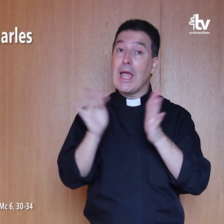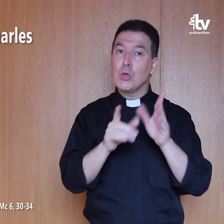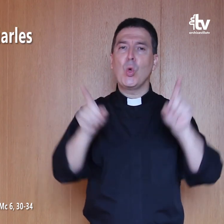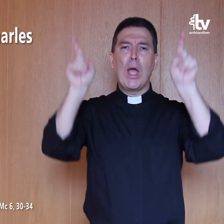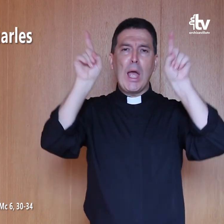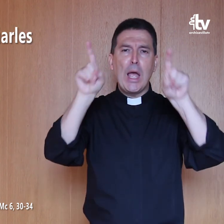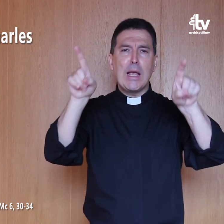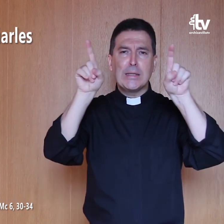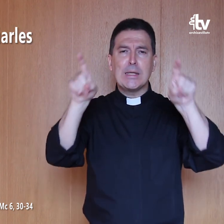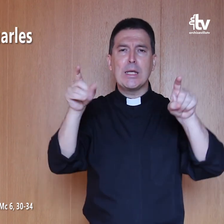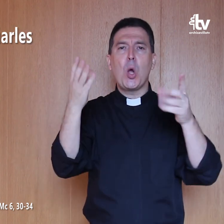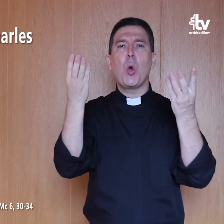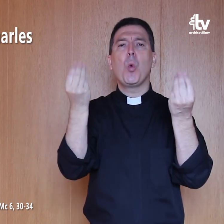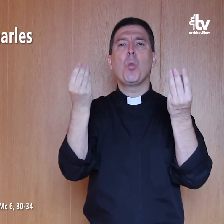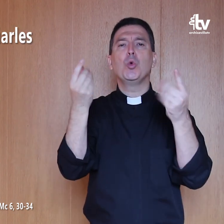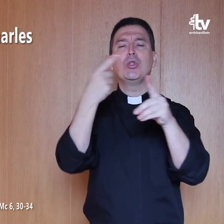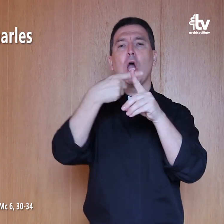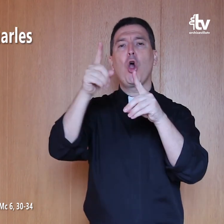se puso a enseñarles muchas cosas.